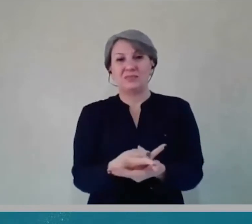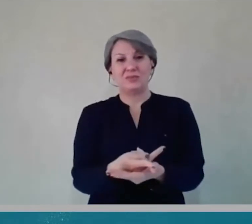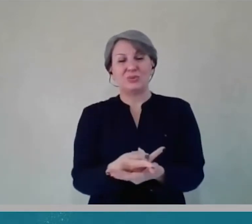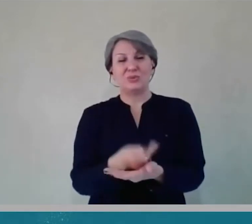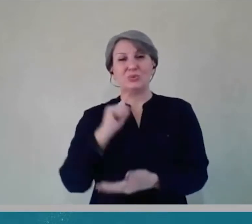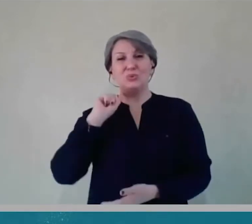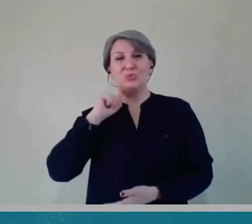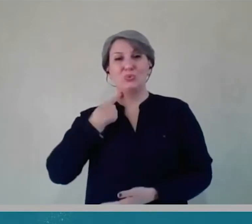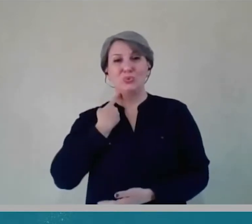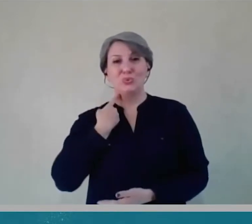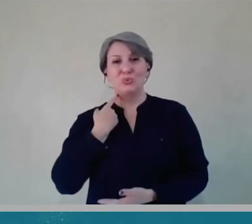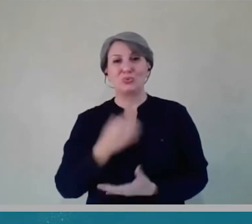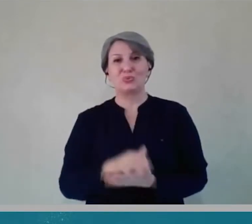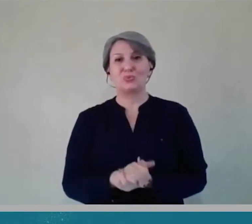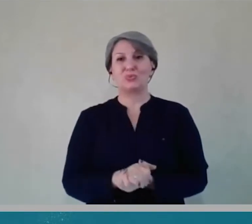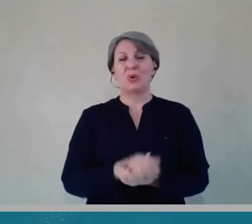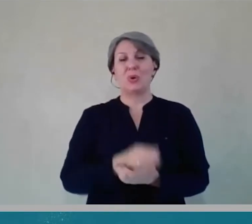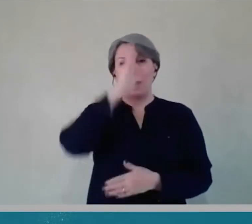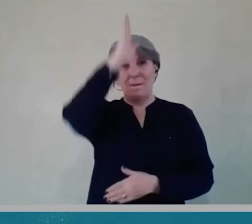14.